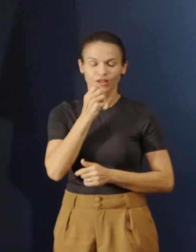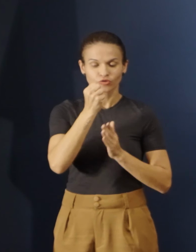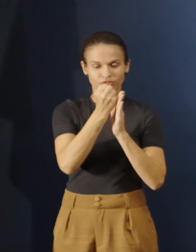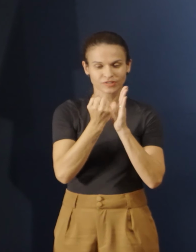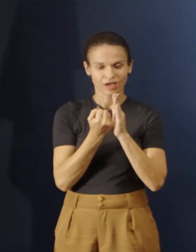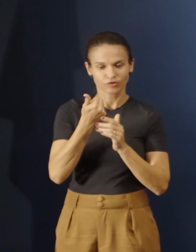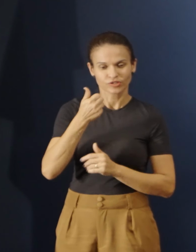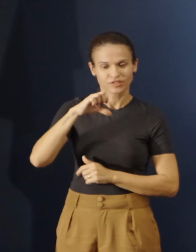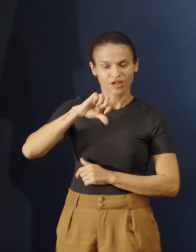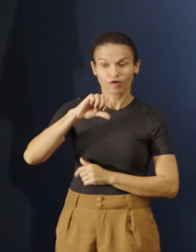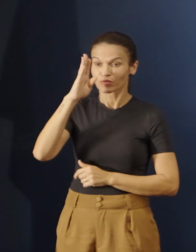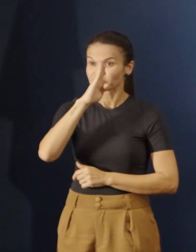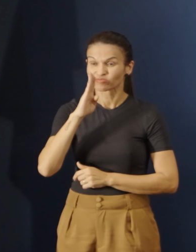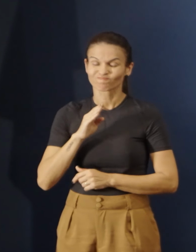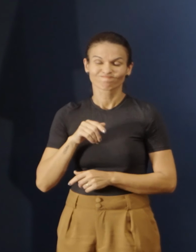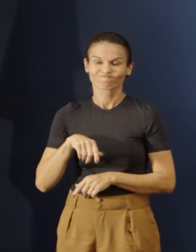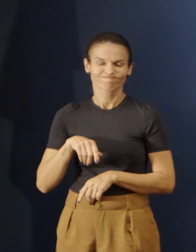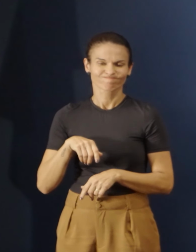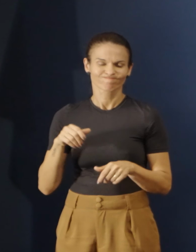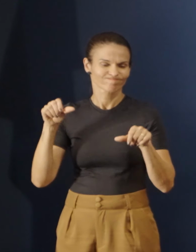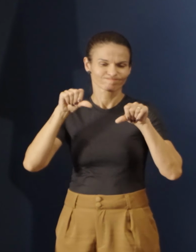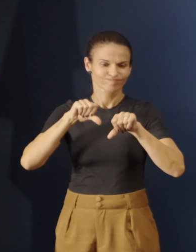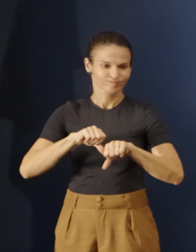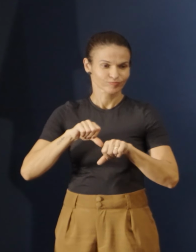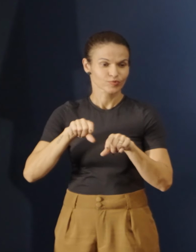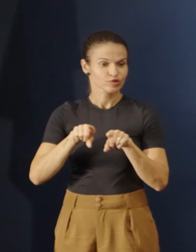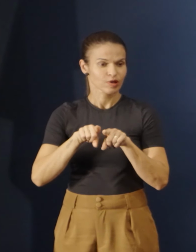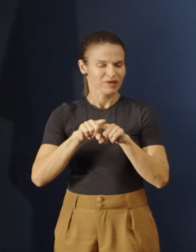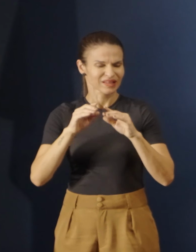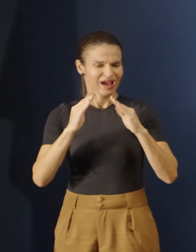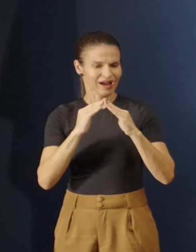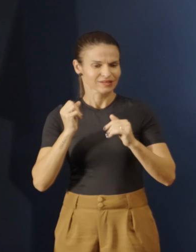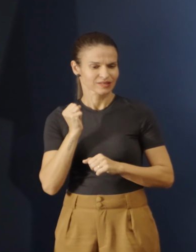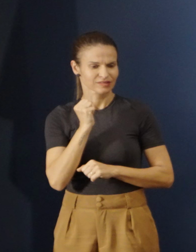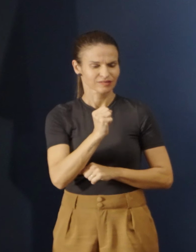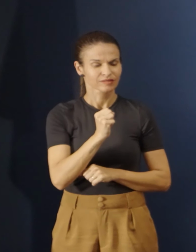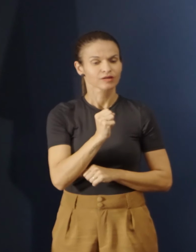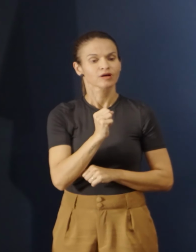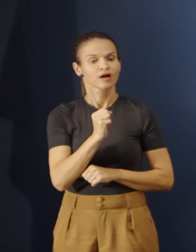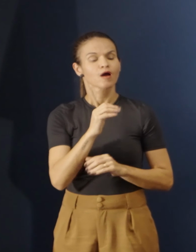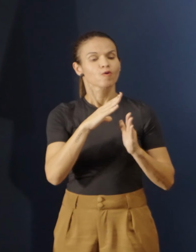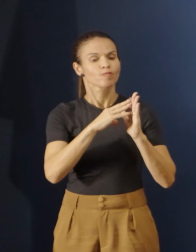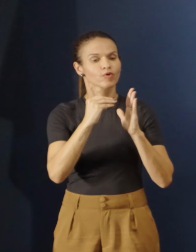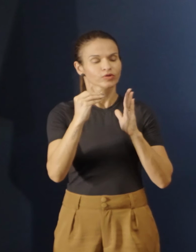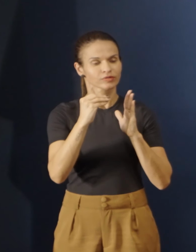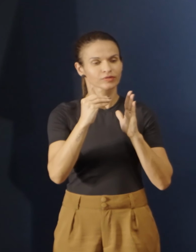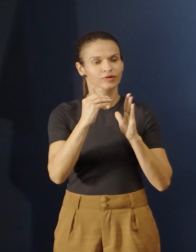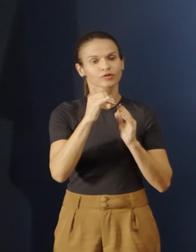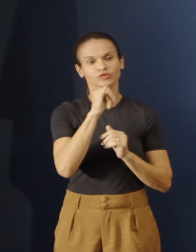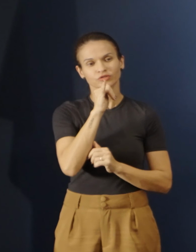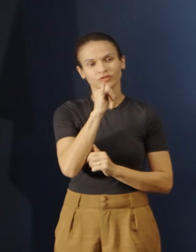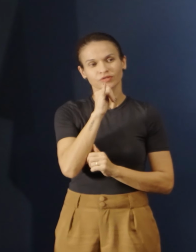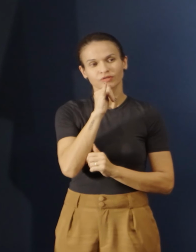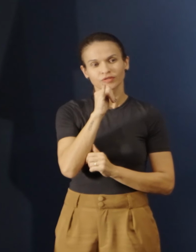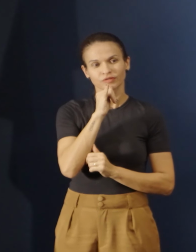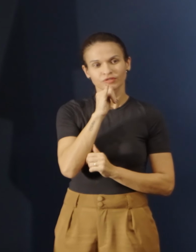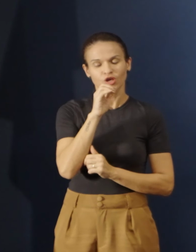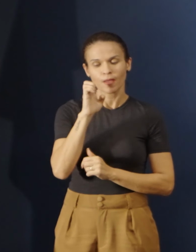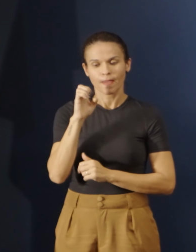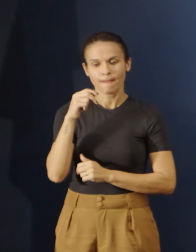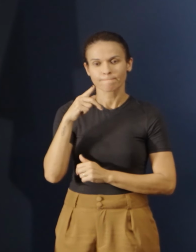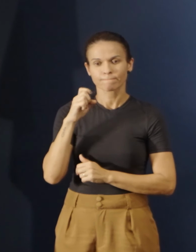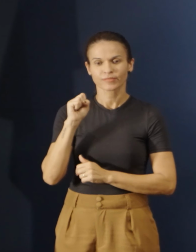no Brasil é um gênero que nunca funcionou direito. Crônica da Casa Assassinada é um dos poucos exemplos bons de gênero epistolar, de